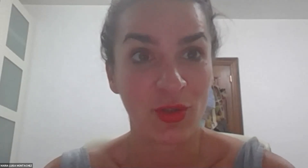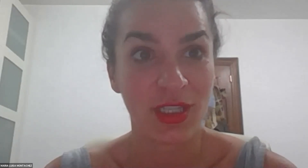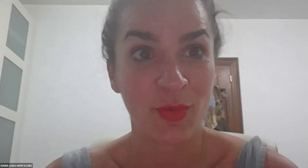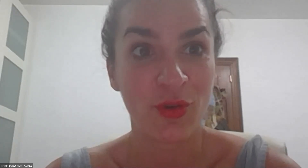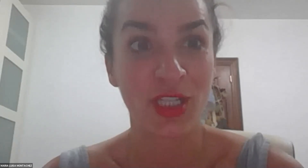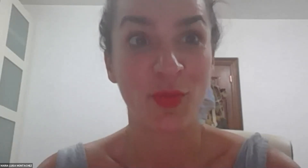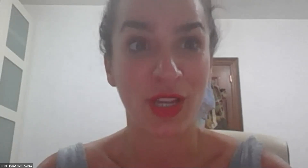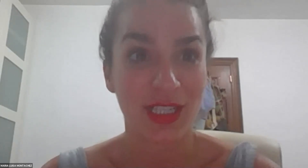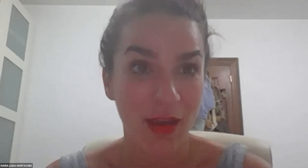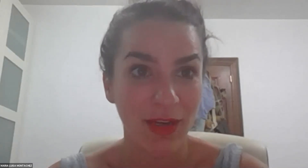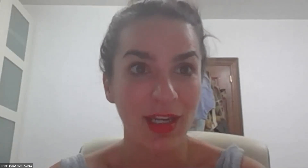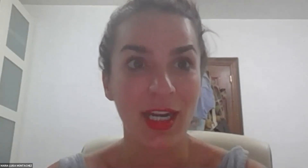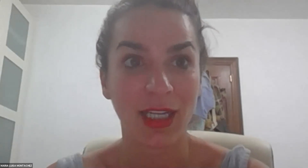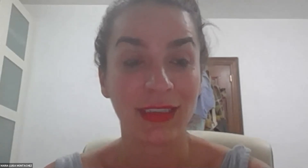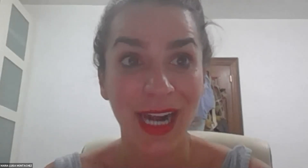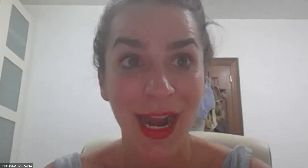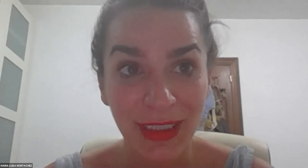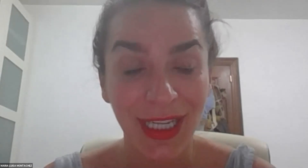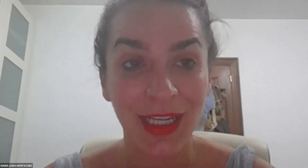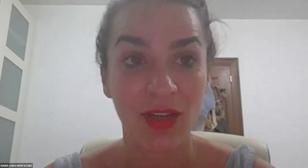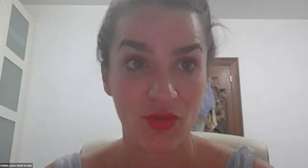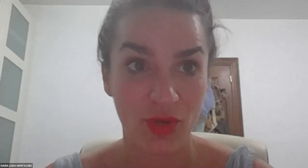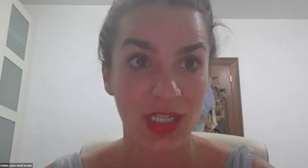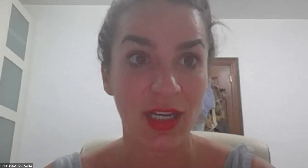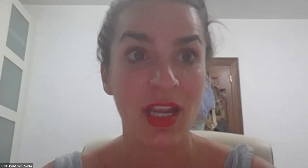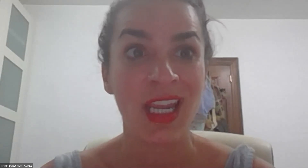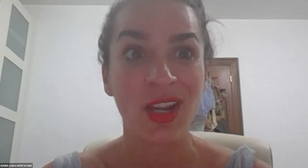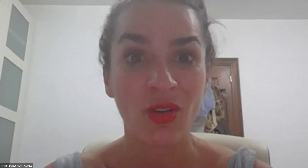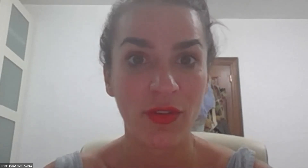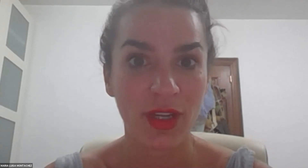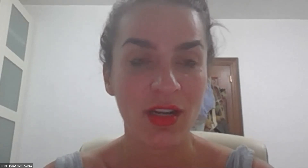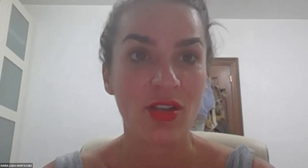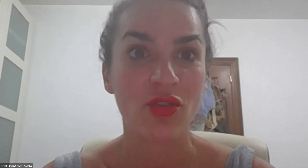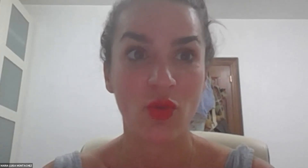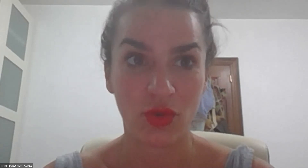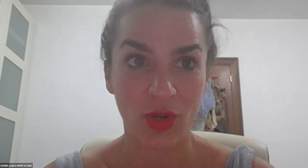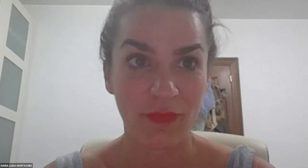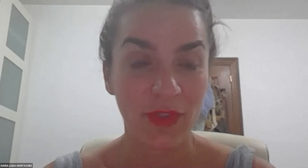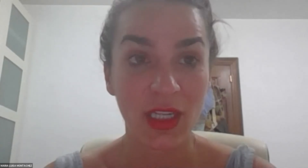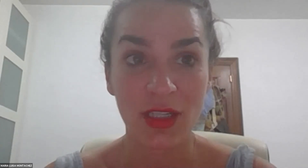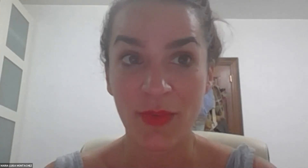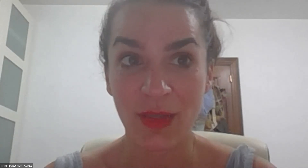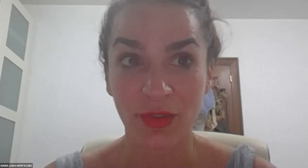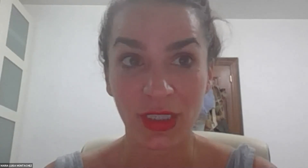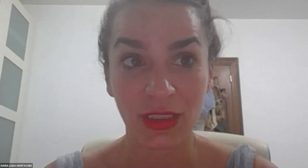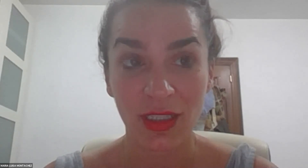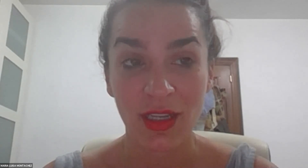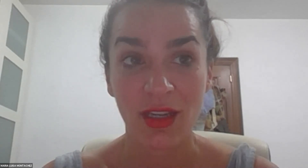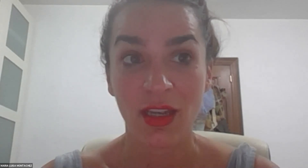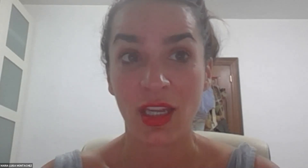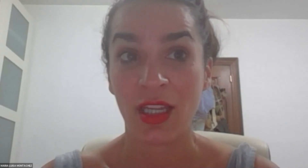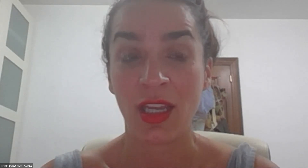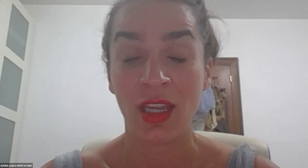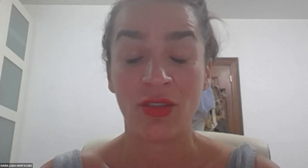que acepta todo este tipo de cosas porque sabe que la gente realmente quiere incluirse y conocer su cultura, que es lo más importante.